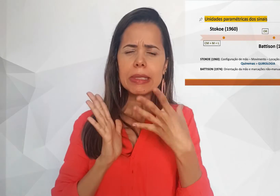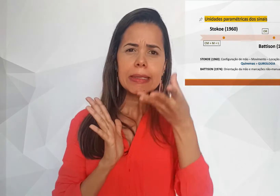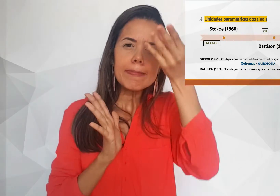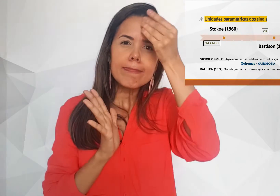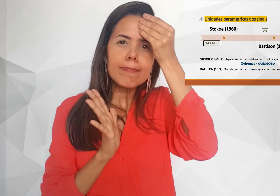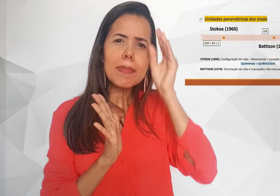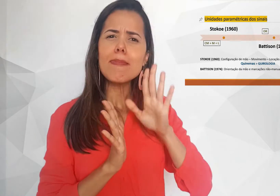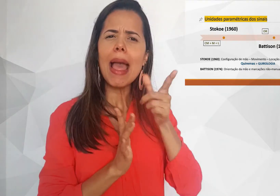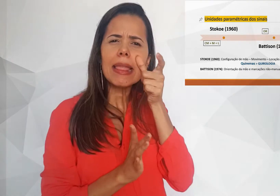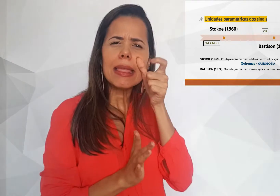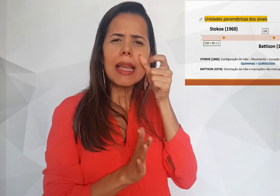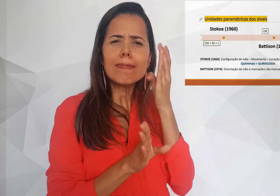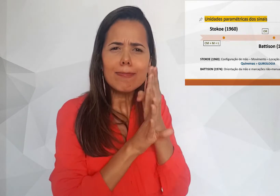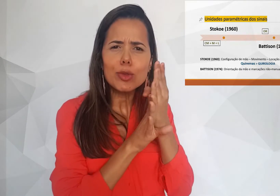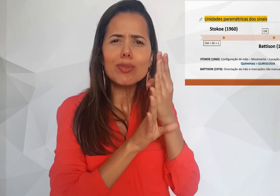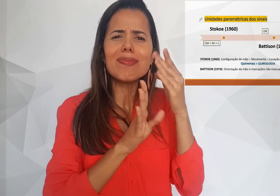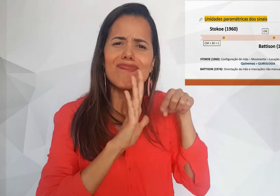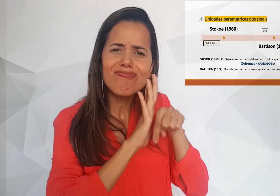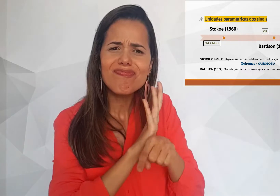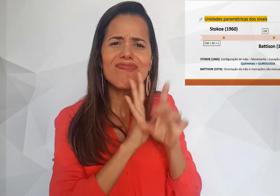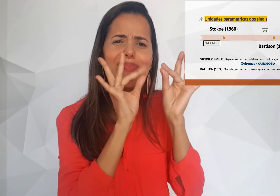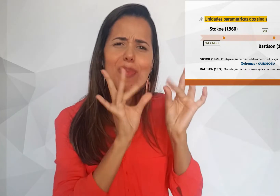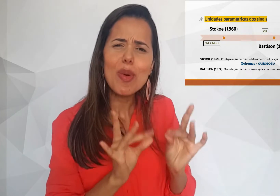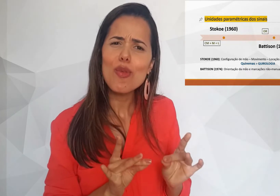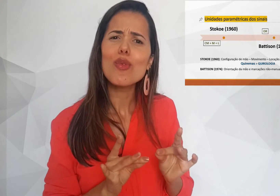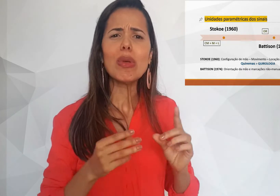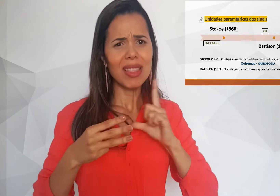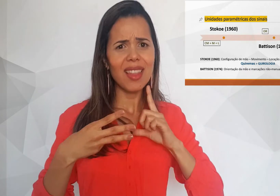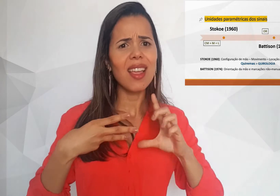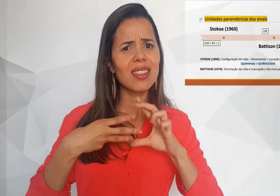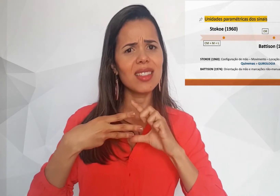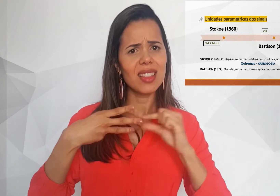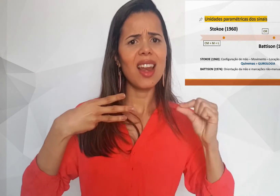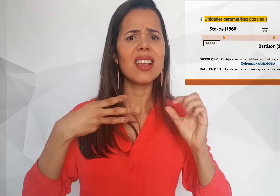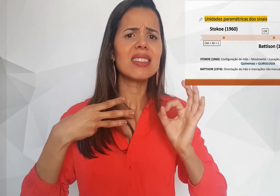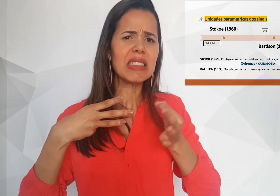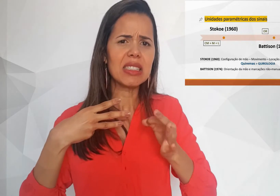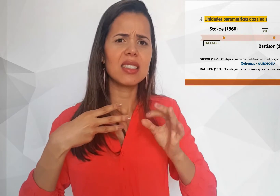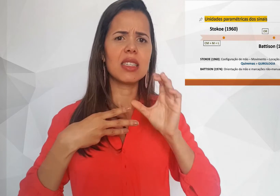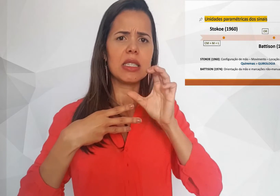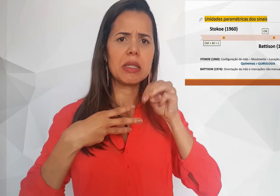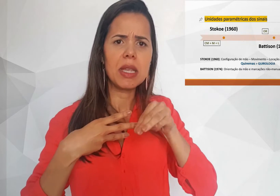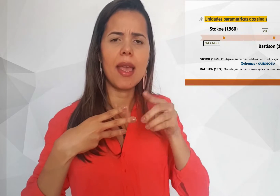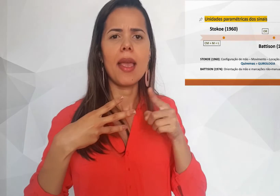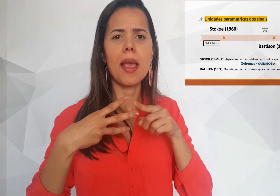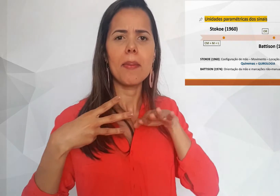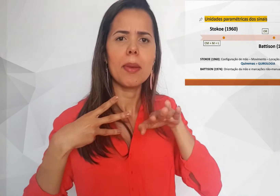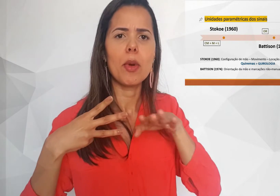que havia, assim, essas unidades basilares, né, ou essas primeiras unidades principais